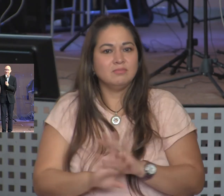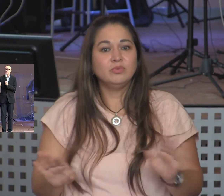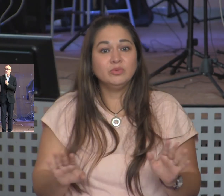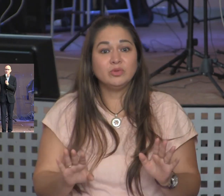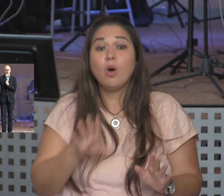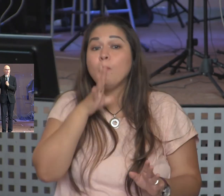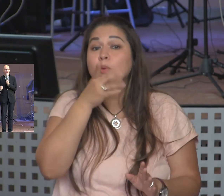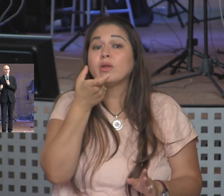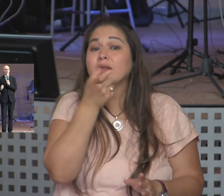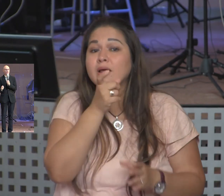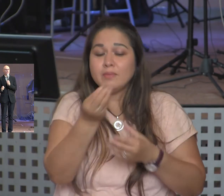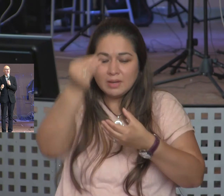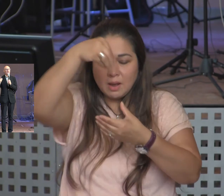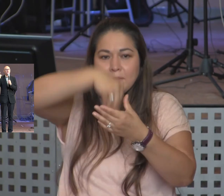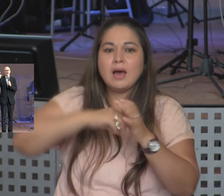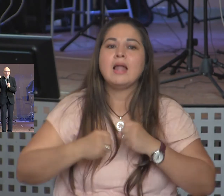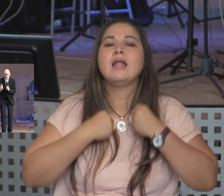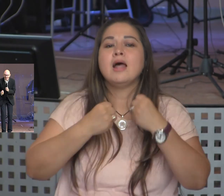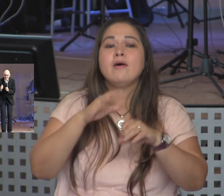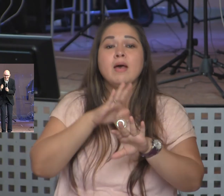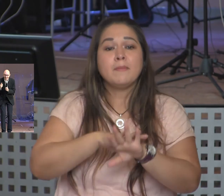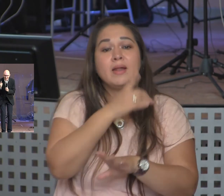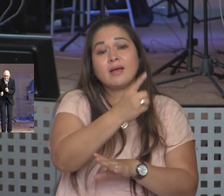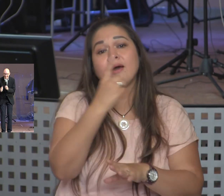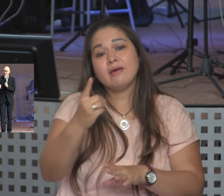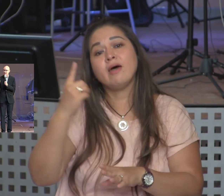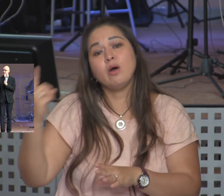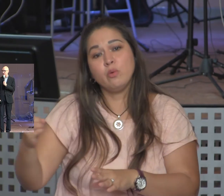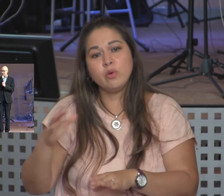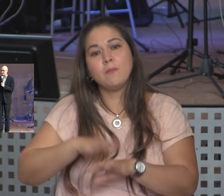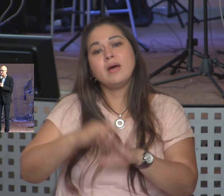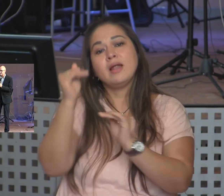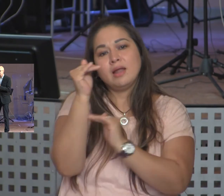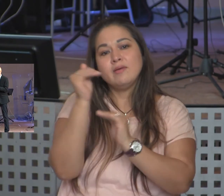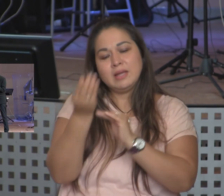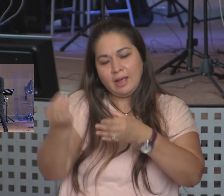para cada uno de nosotros y para su iglesia en este tiempo.